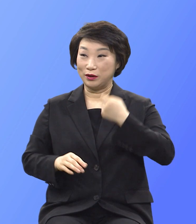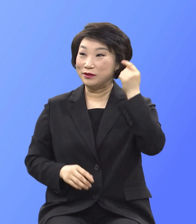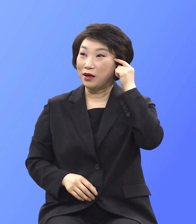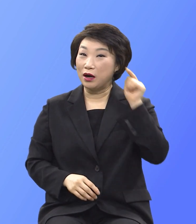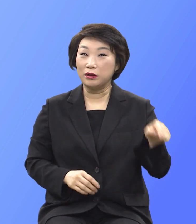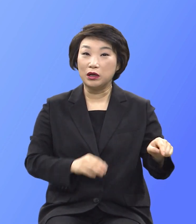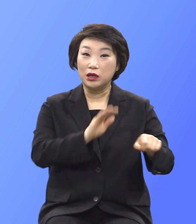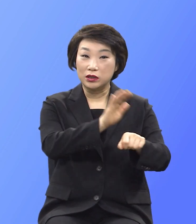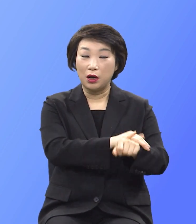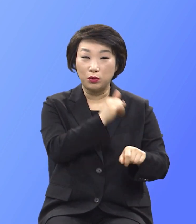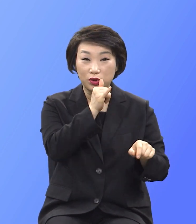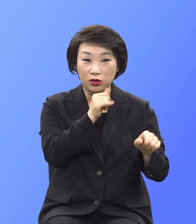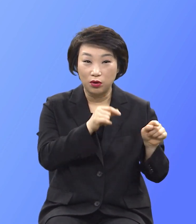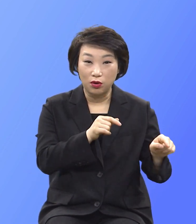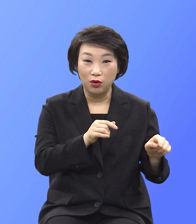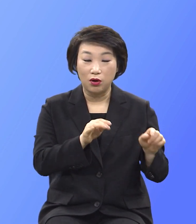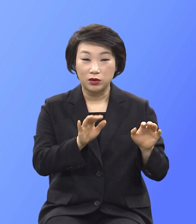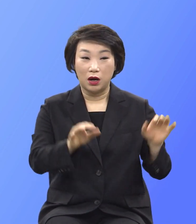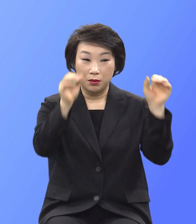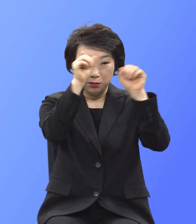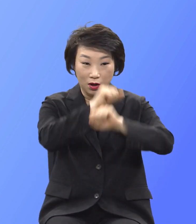생각이 잘못되어서